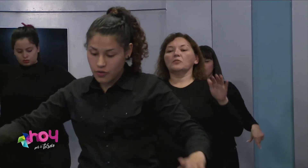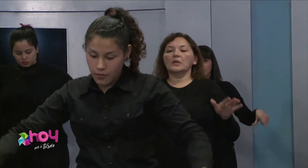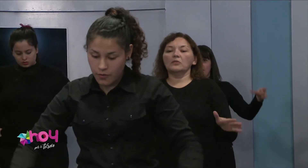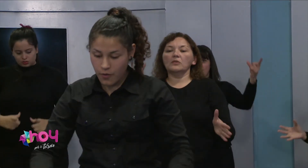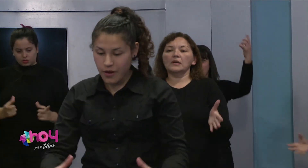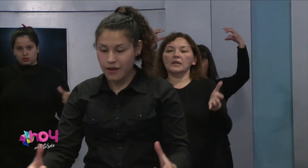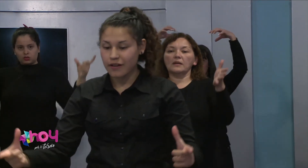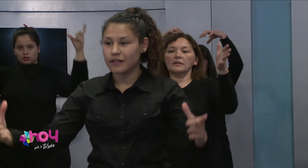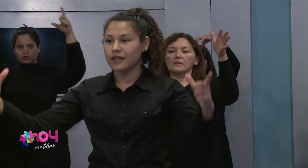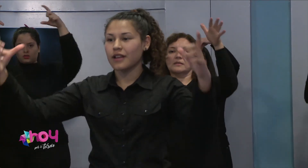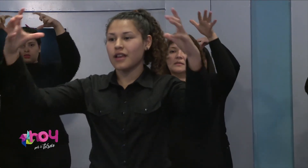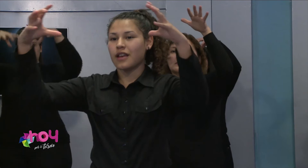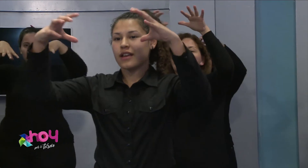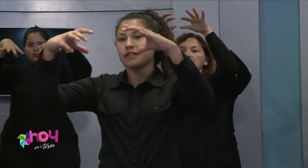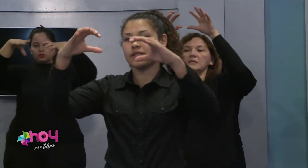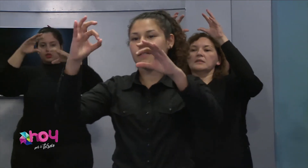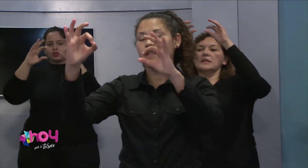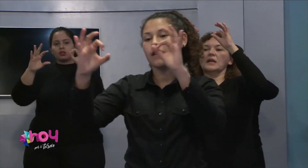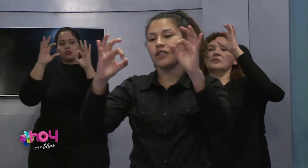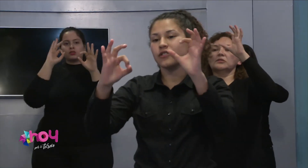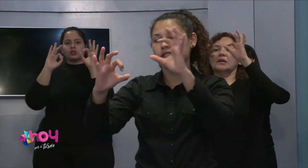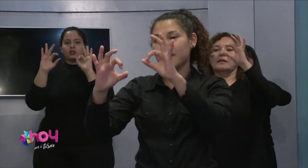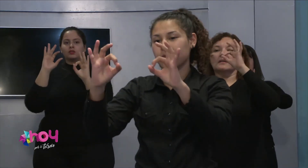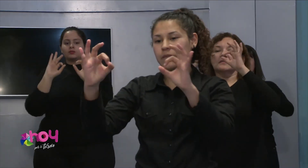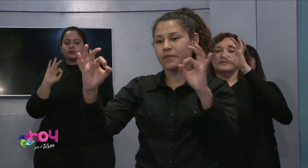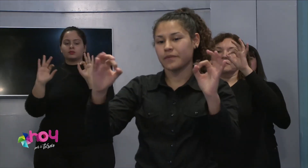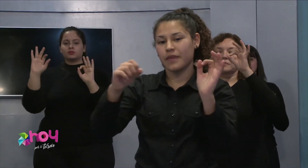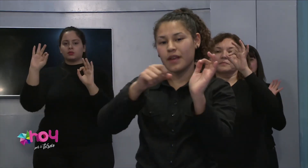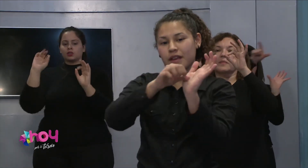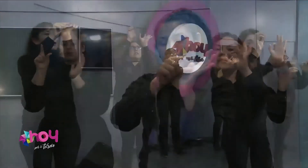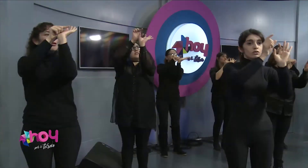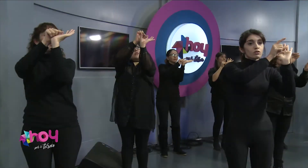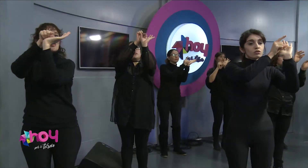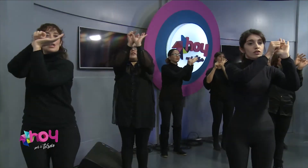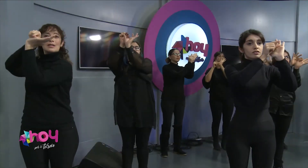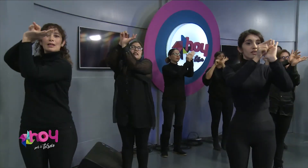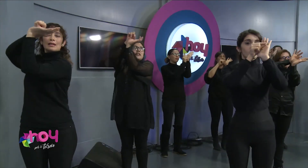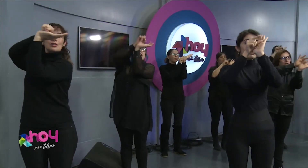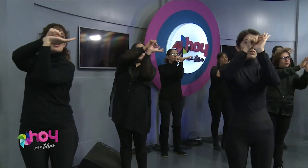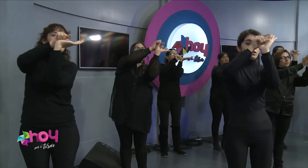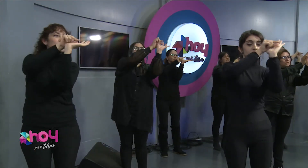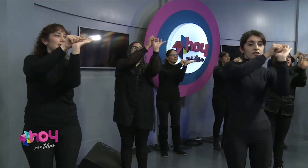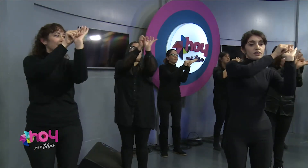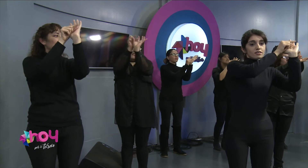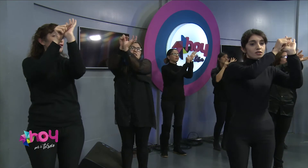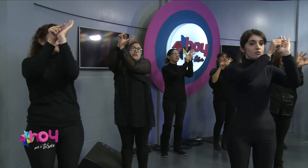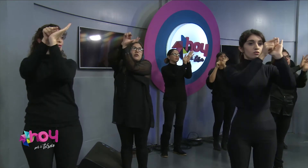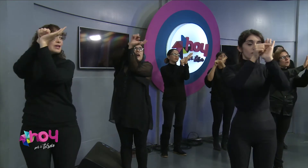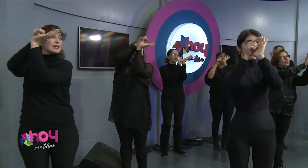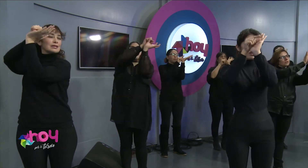el nogal, centenario ya, se oye un chalchalero que ensaya su